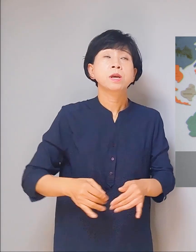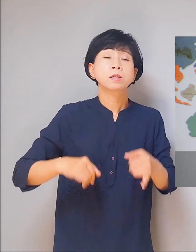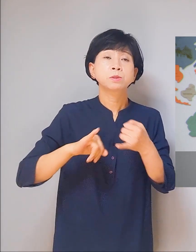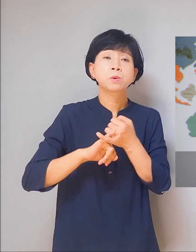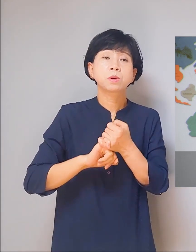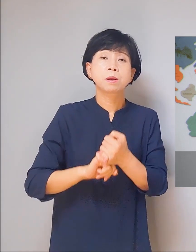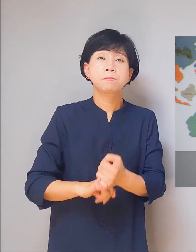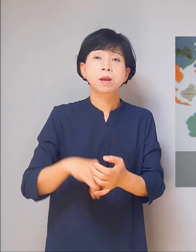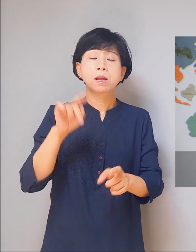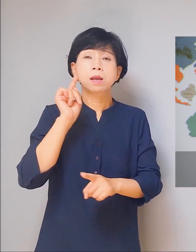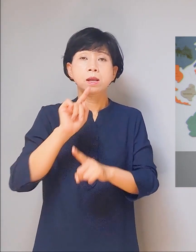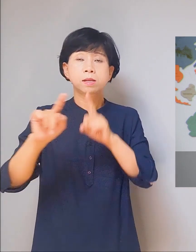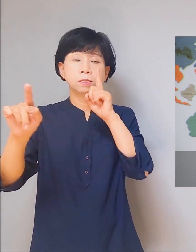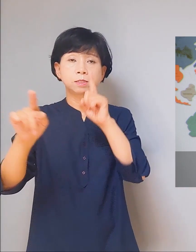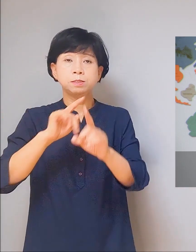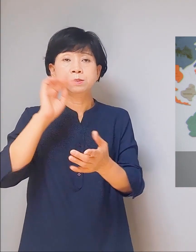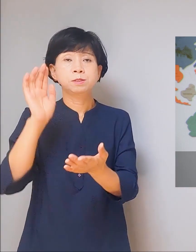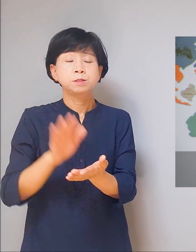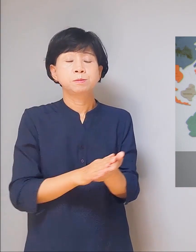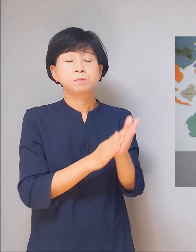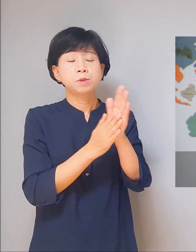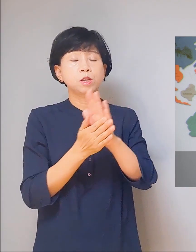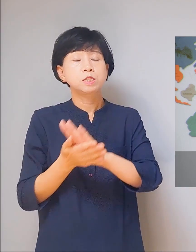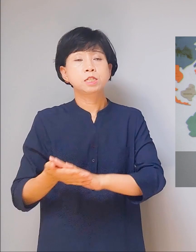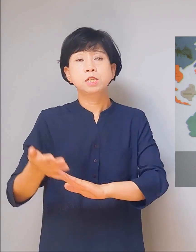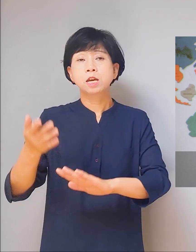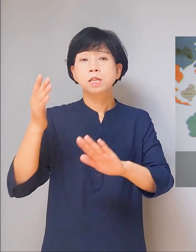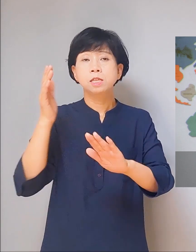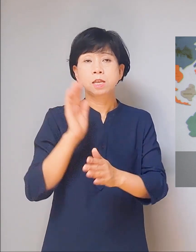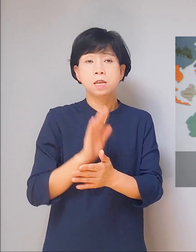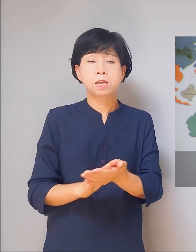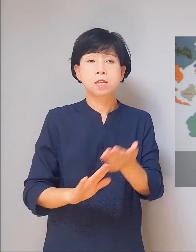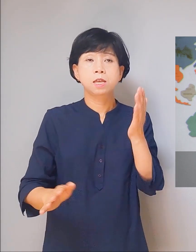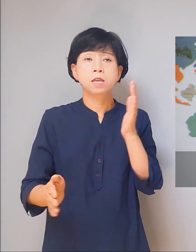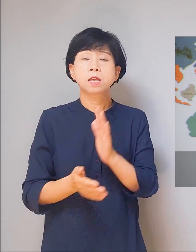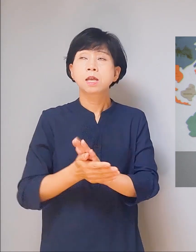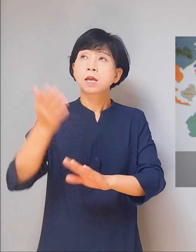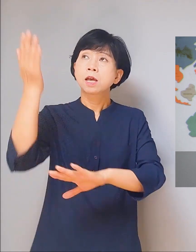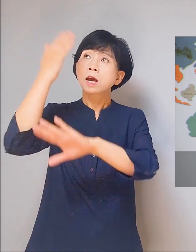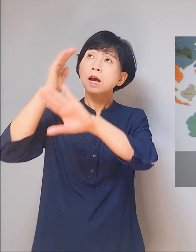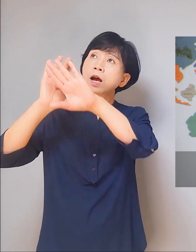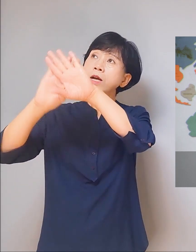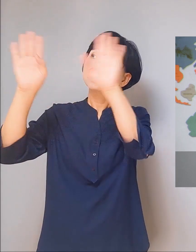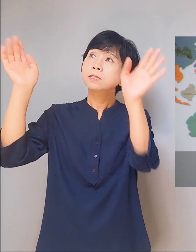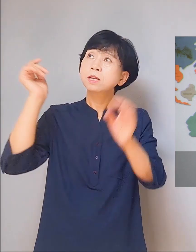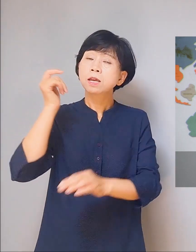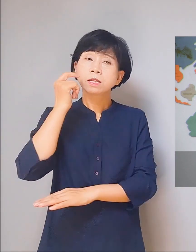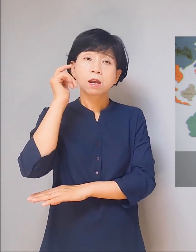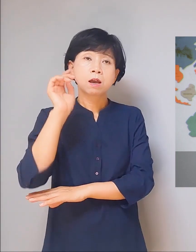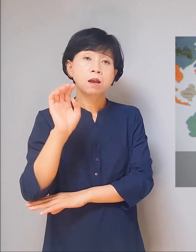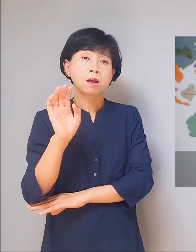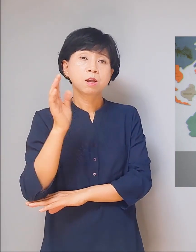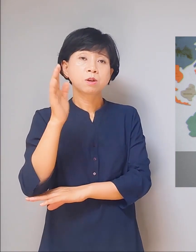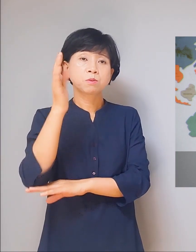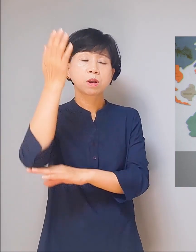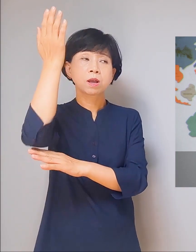지키시기로 약속한 말씀 변치 않네.